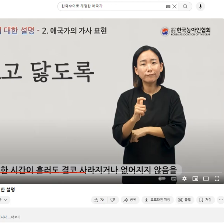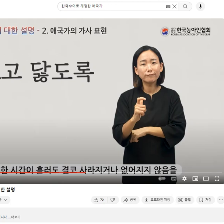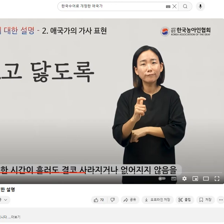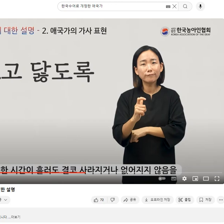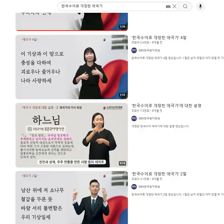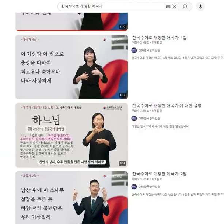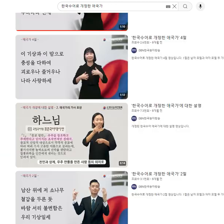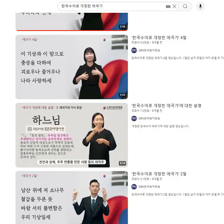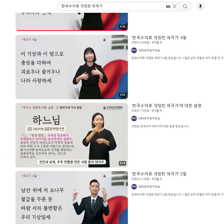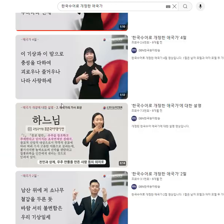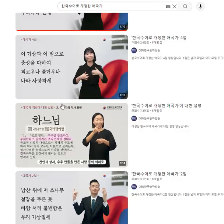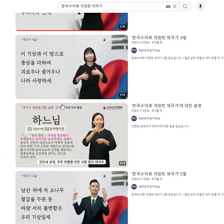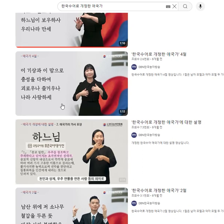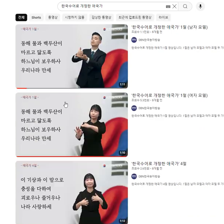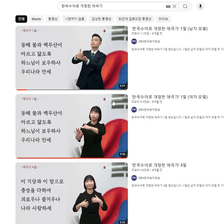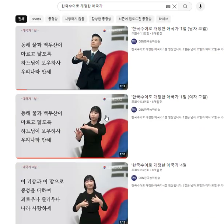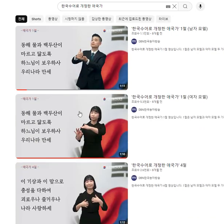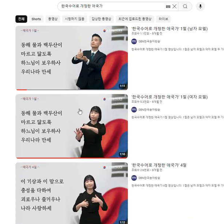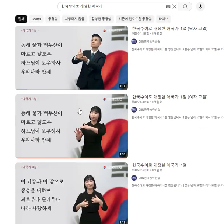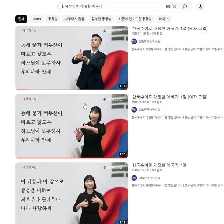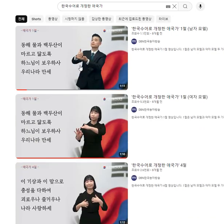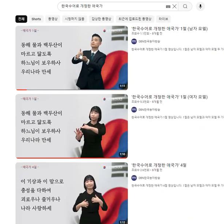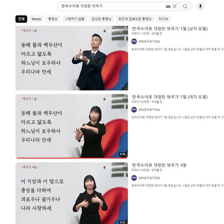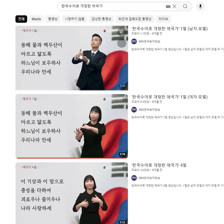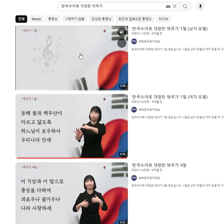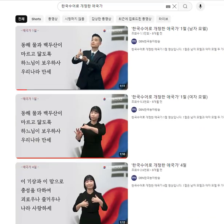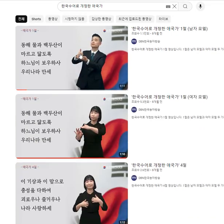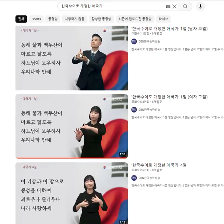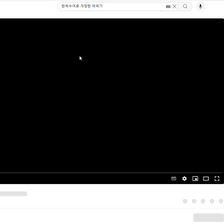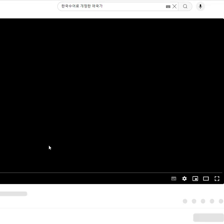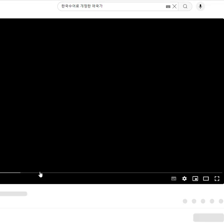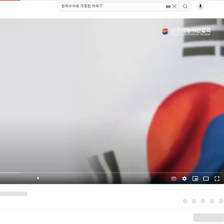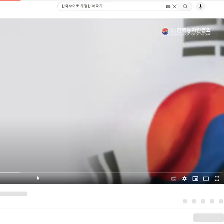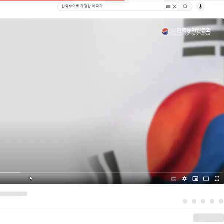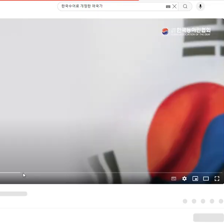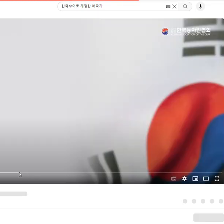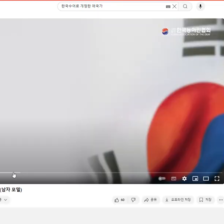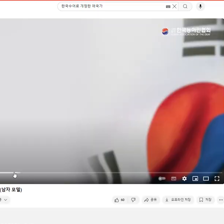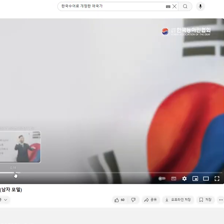지금 그러니까 남자 모델도 그렇고 여자 모델도 그런데 여기 보시면